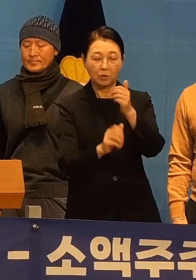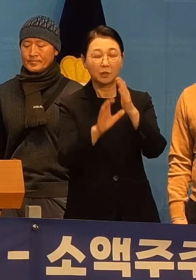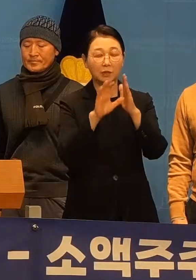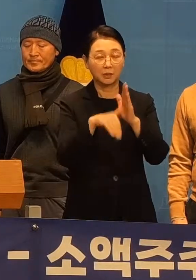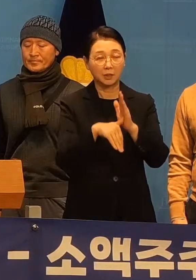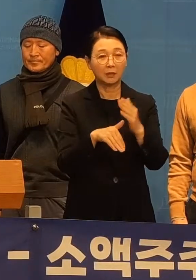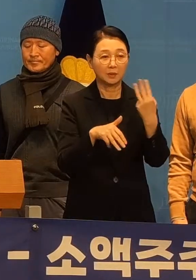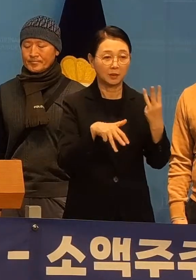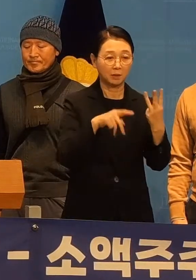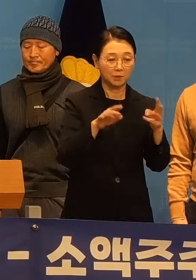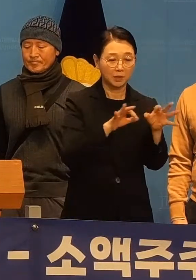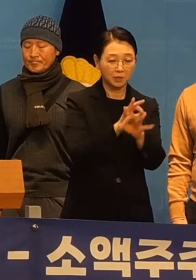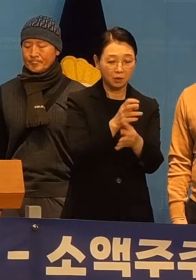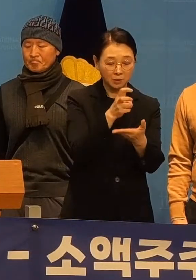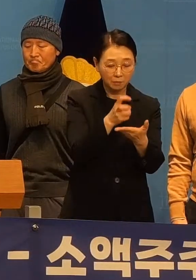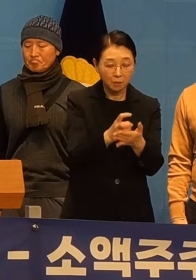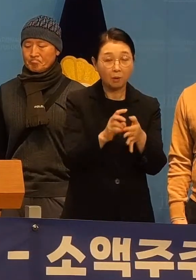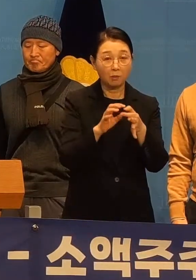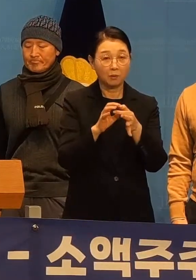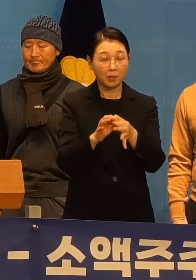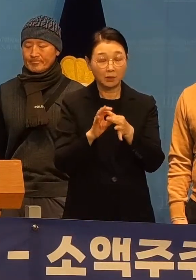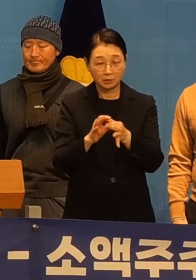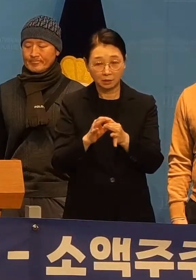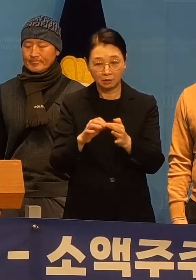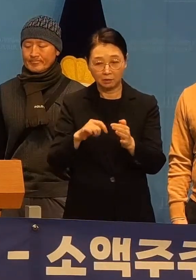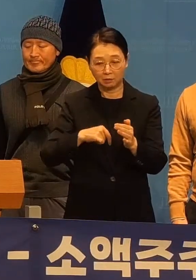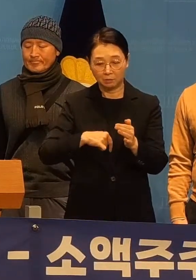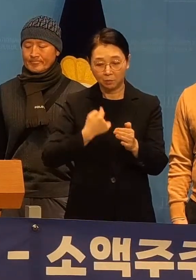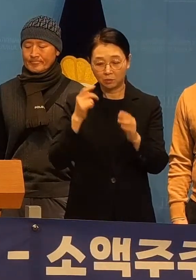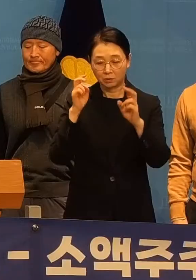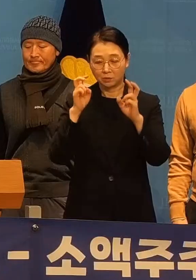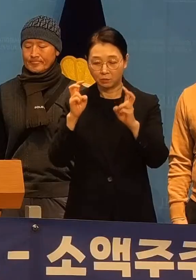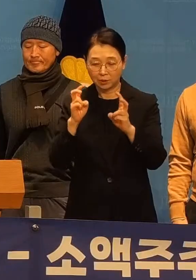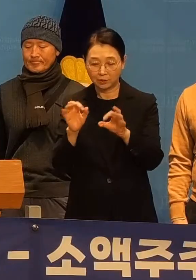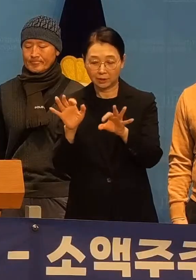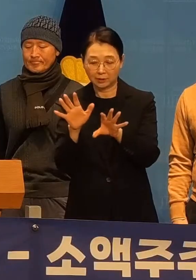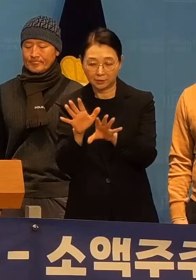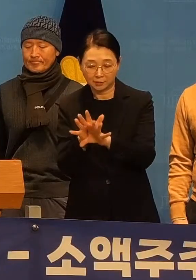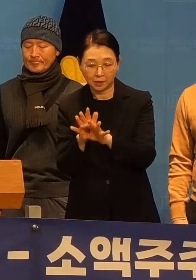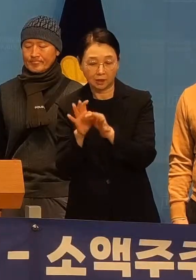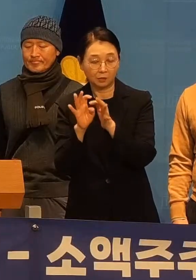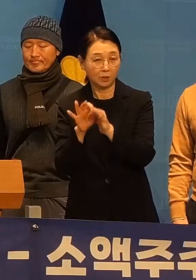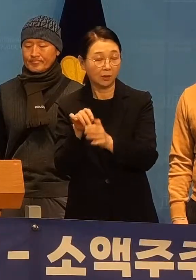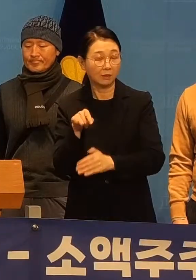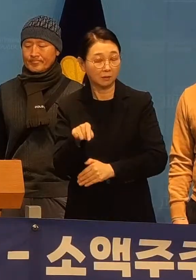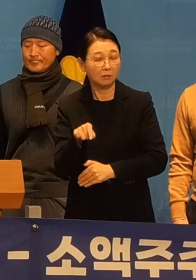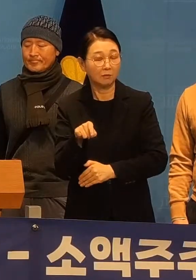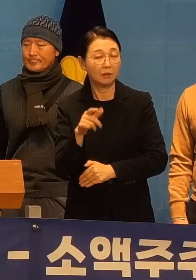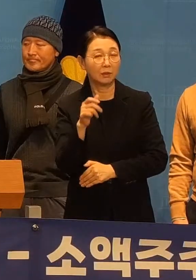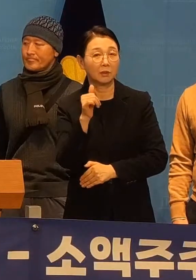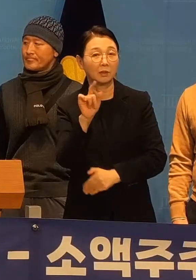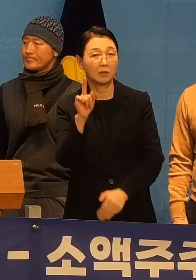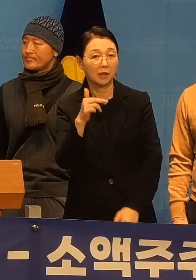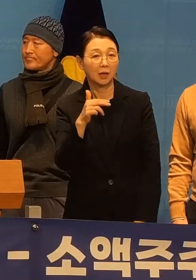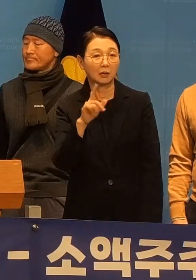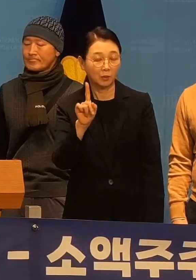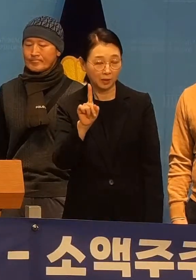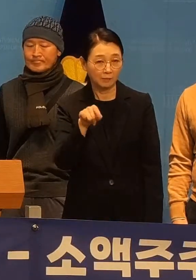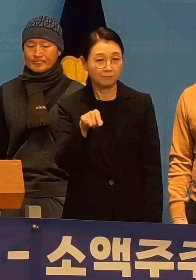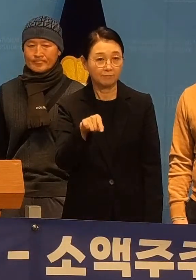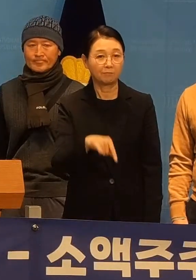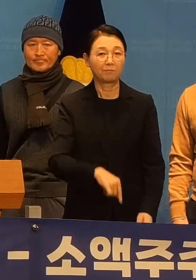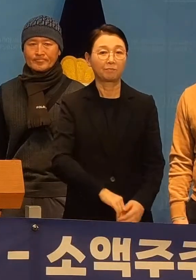상법과 연결되는 자사주 소각과 관련되는 문제에 연결되어 있는 하나의 큰